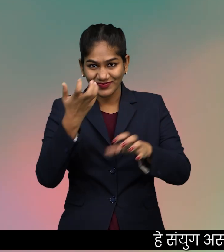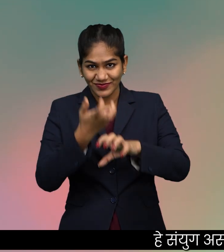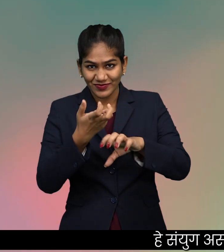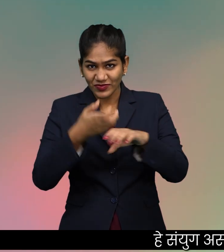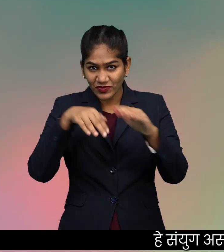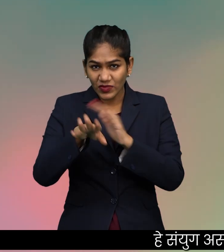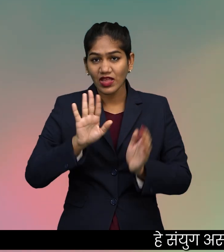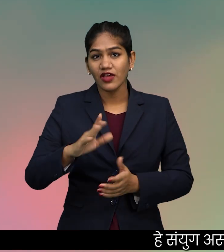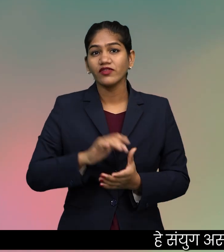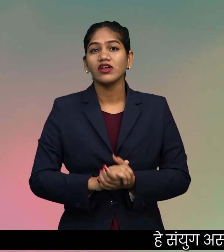खडकरांवर पाहून